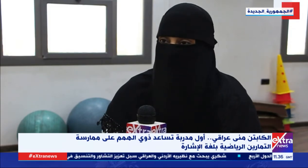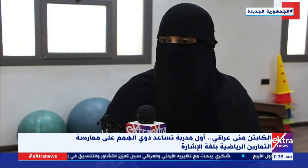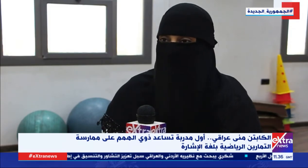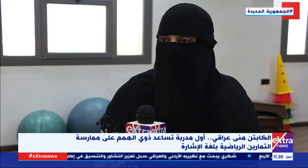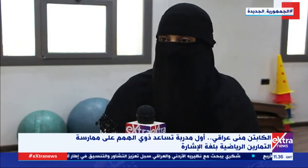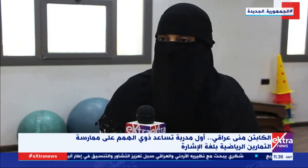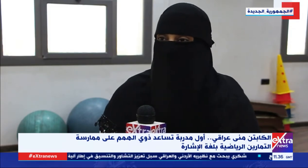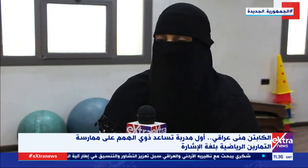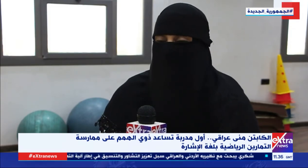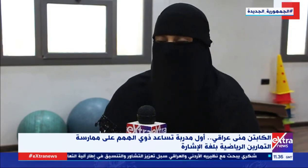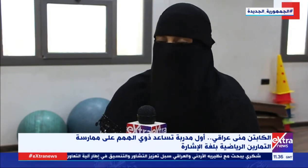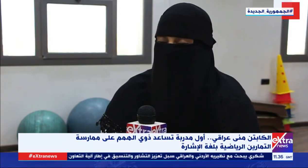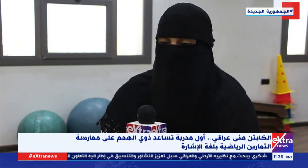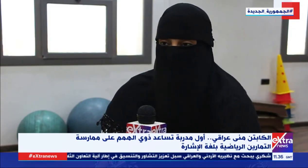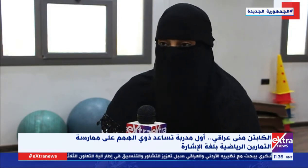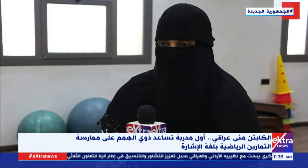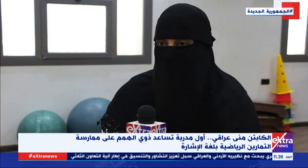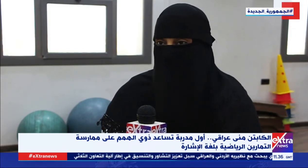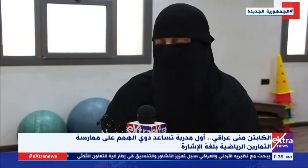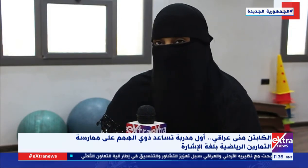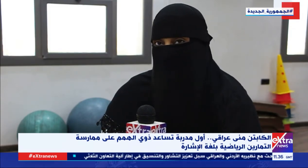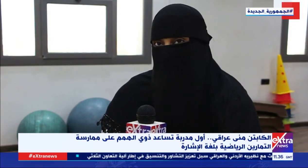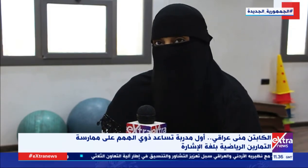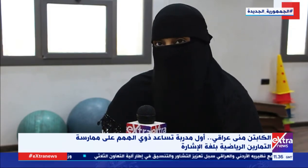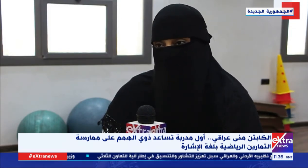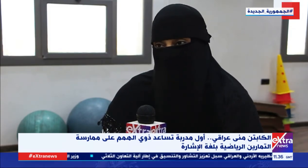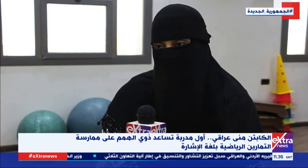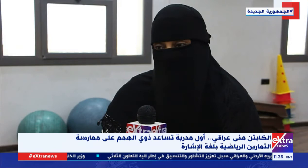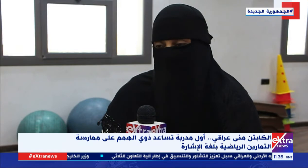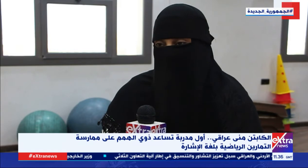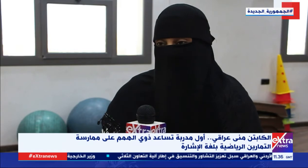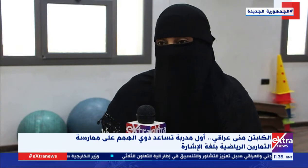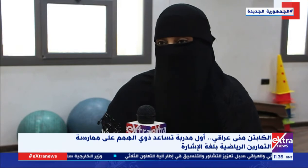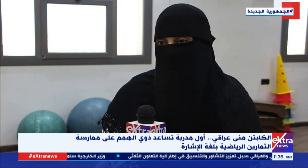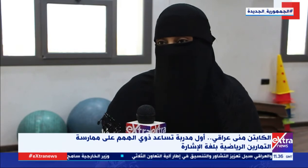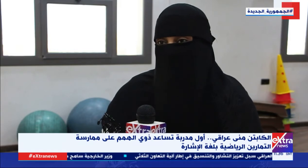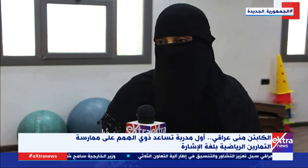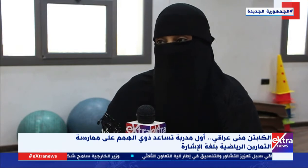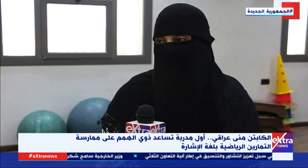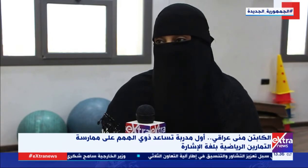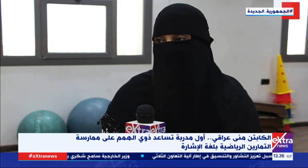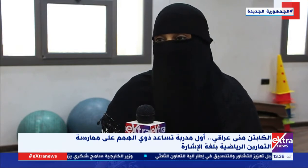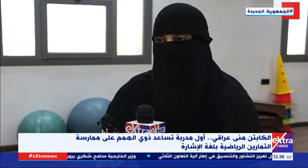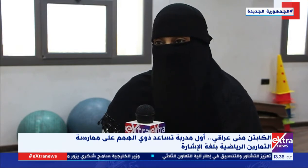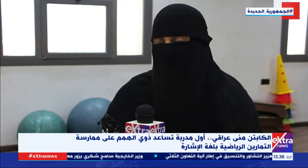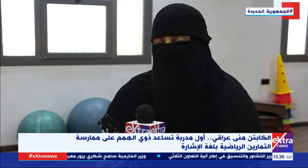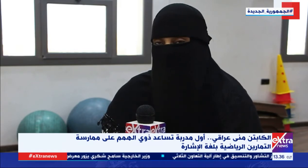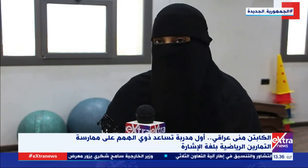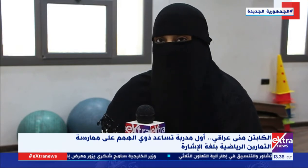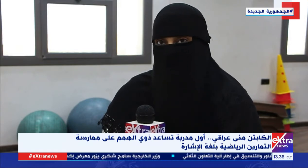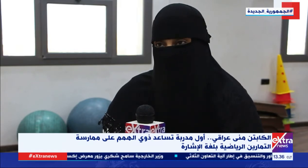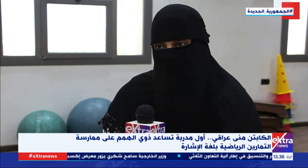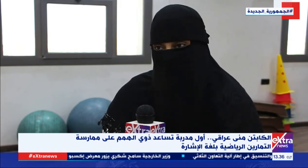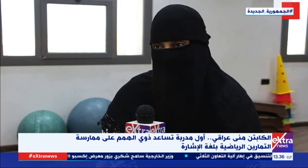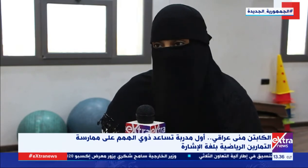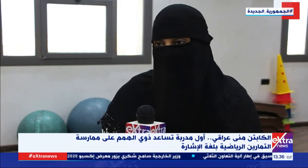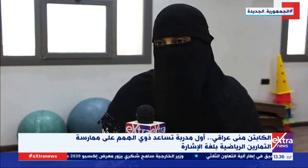تشرب، نظمت في أكلها في حاجات كتير قوي تعرفت عليها، نفسياً بقت مرتاحة أكتر من الأول،